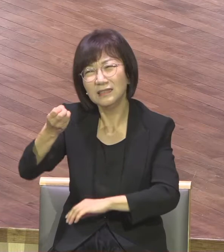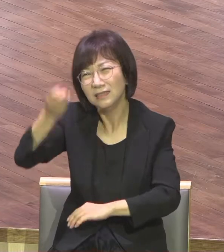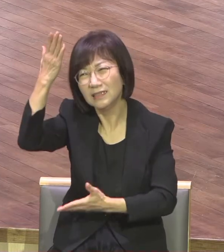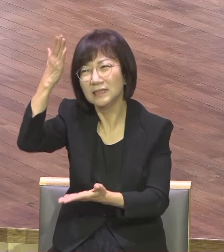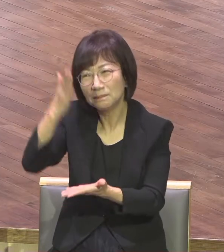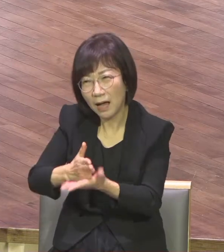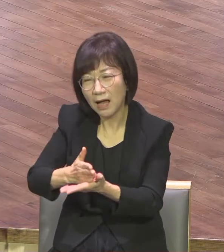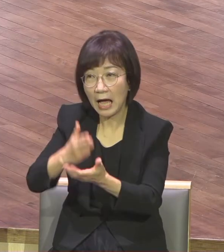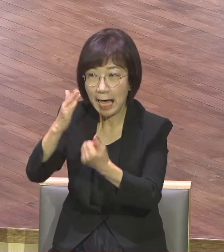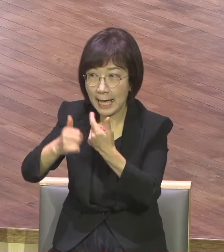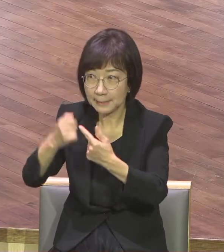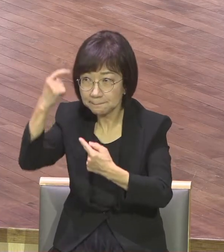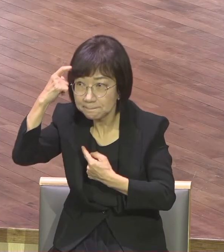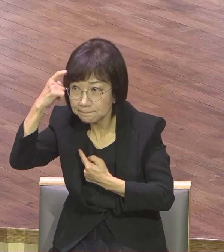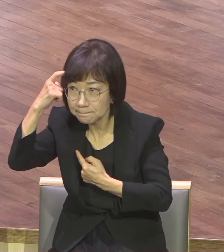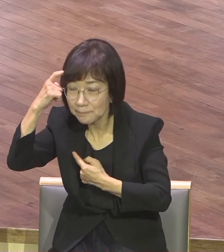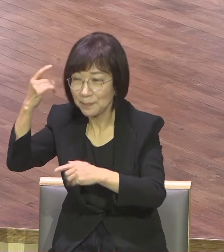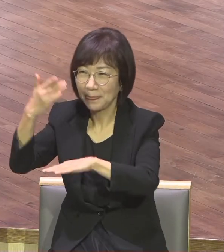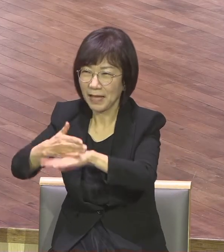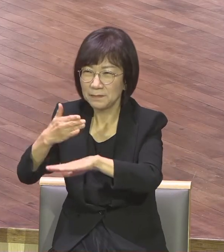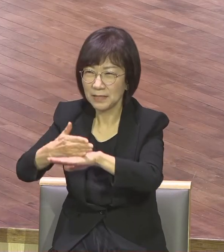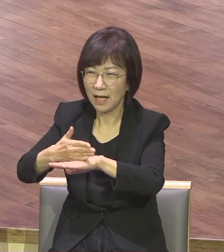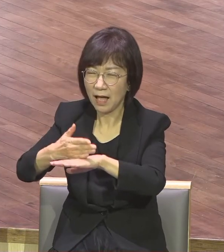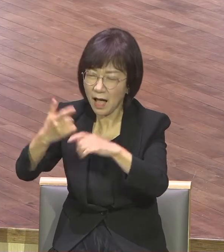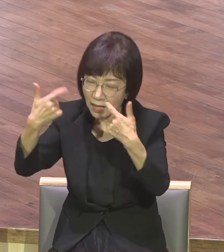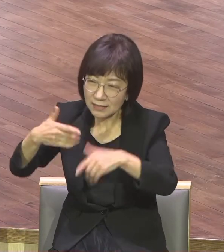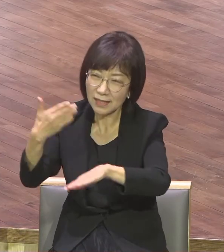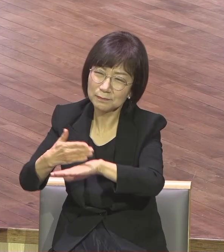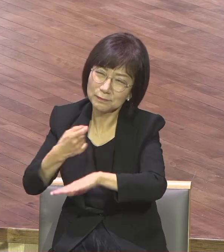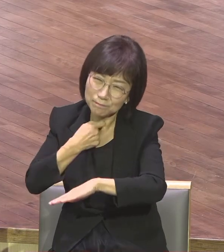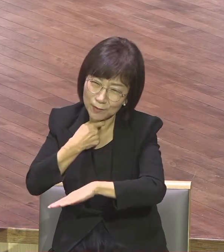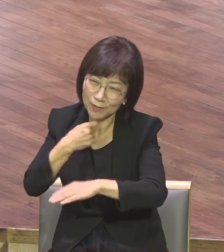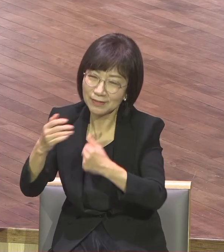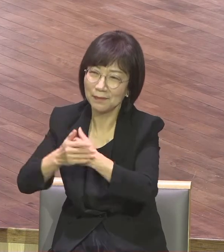계속 하나님을 의식하고 감사하게 해주세요.